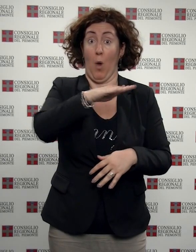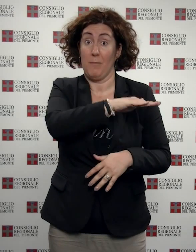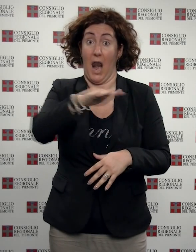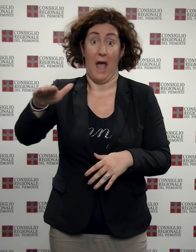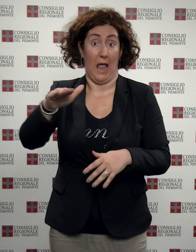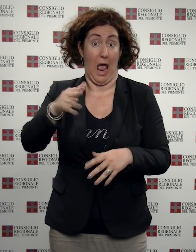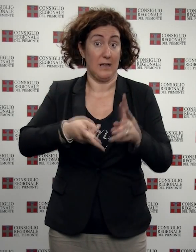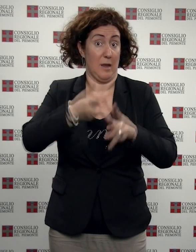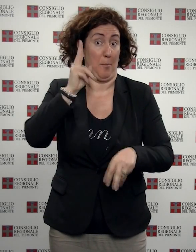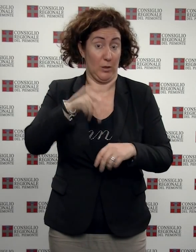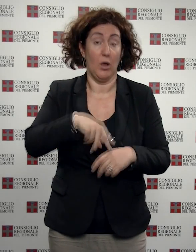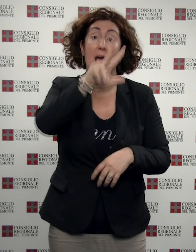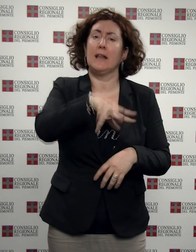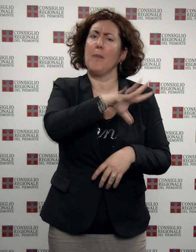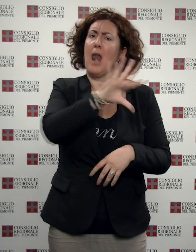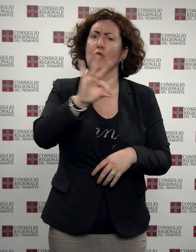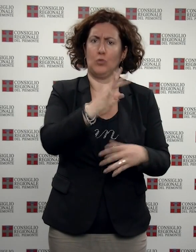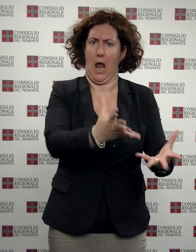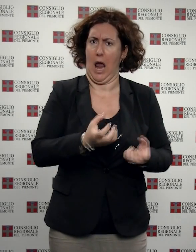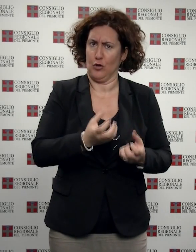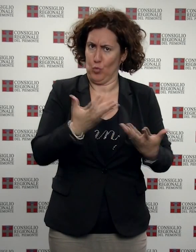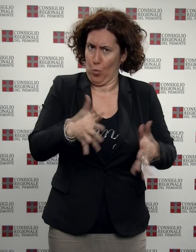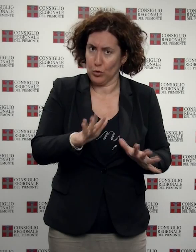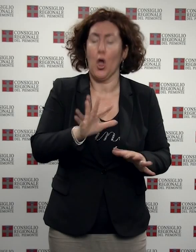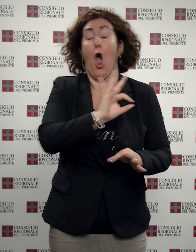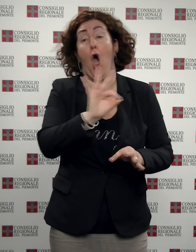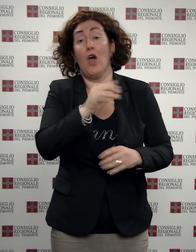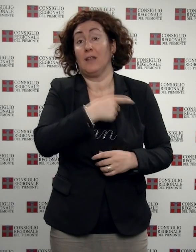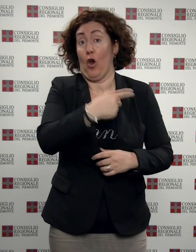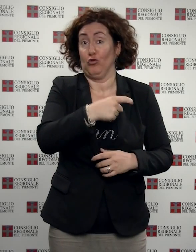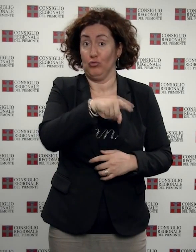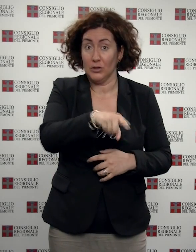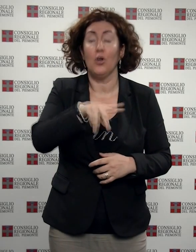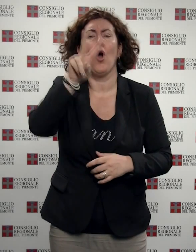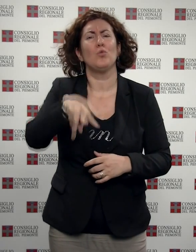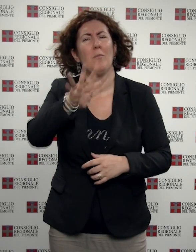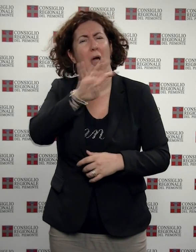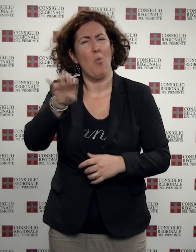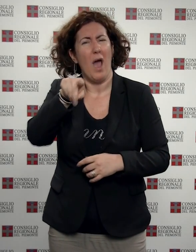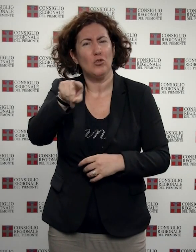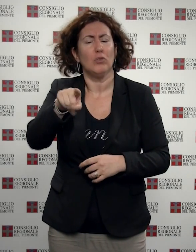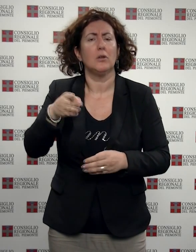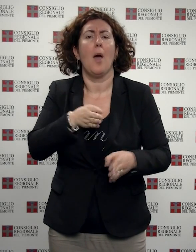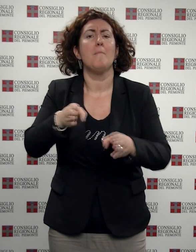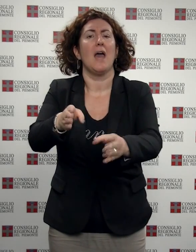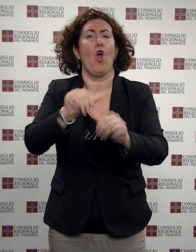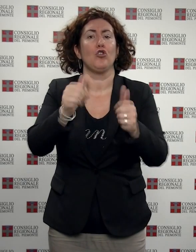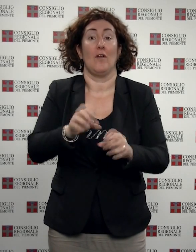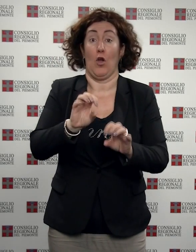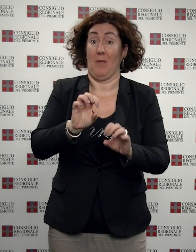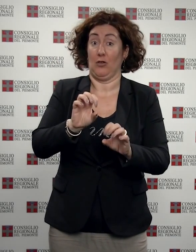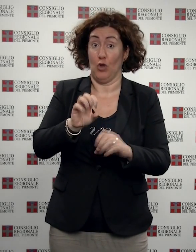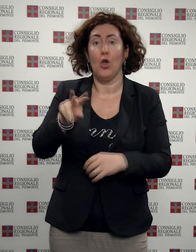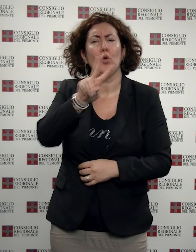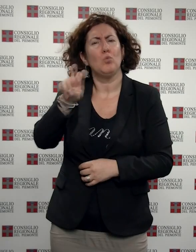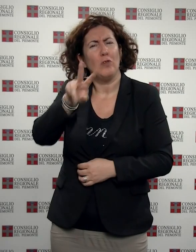3.500 sono stati assunti o stanno facendo un tirocinio. Altri 2.400 sono stati avviati a percorsi di formazione e